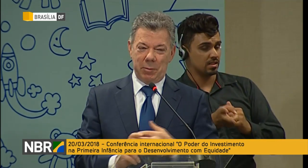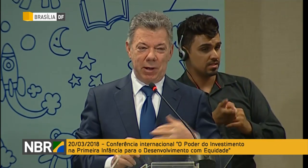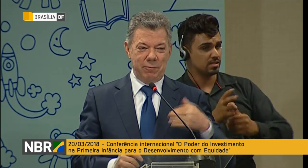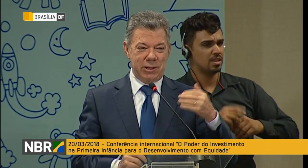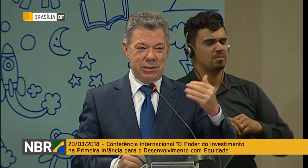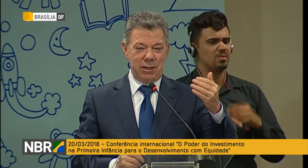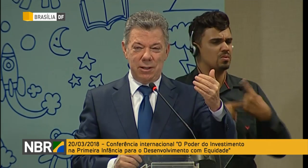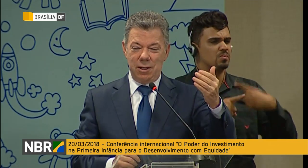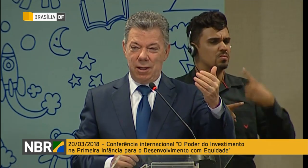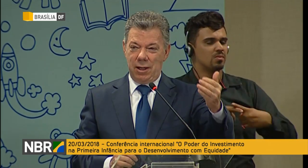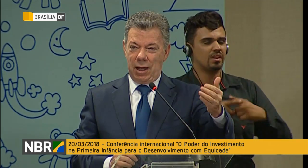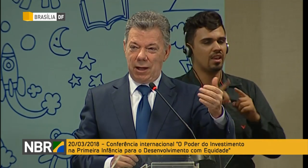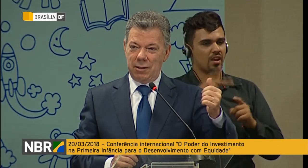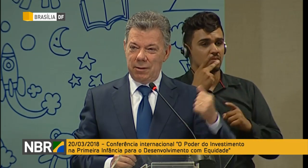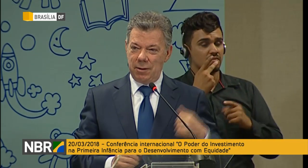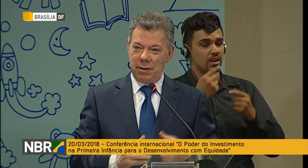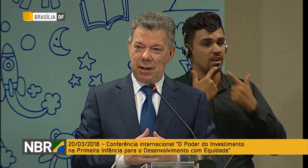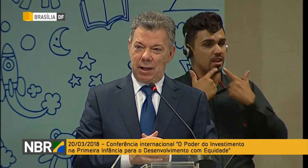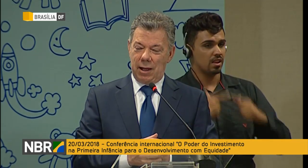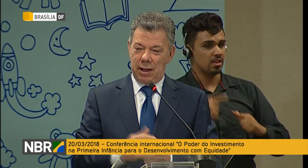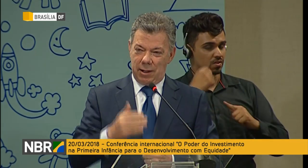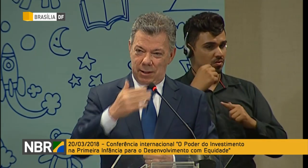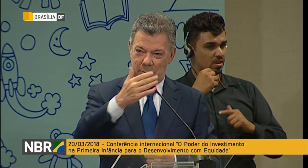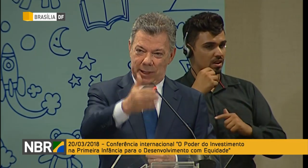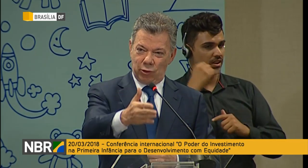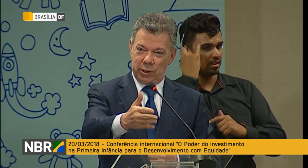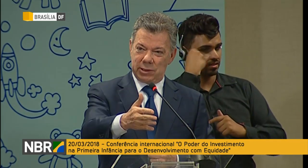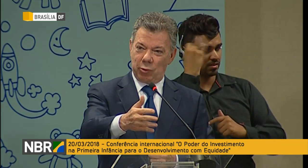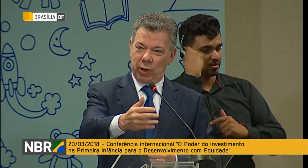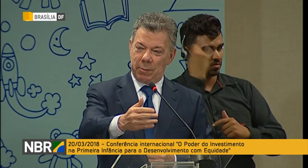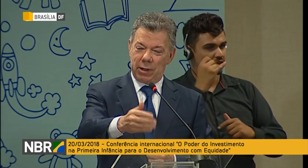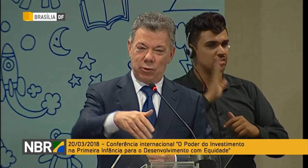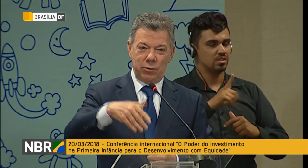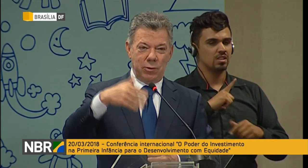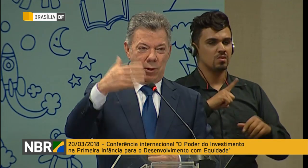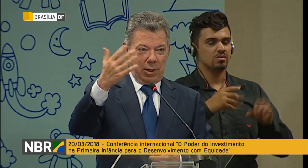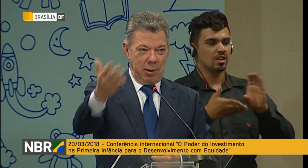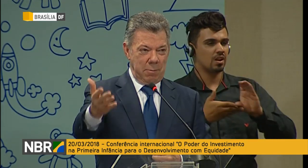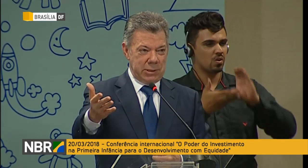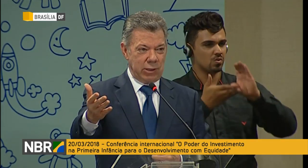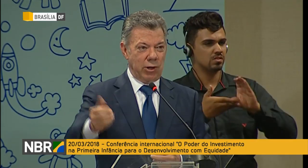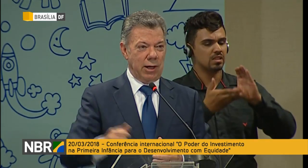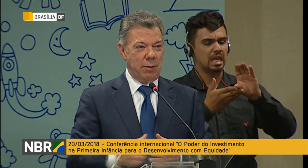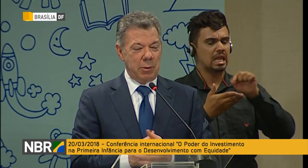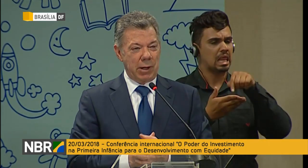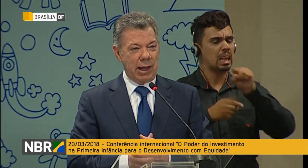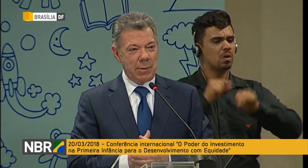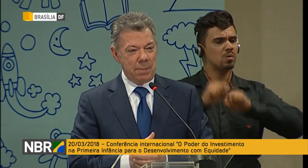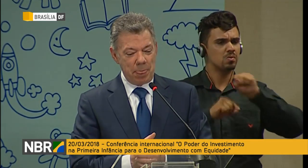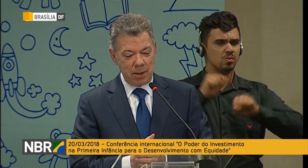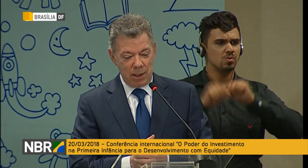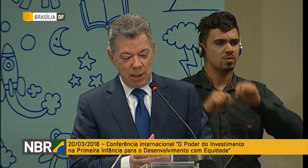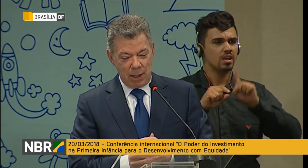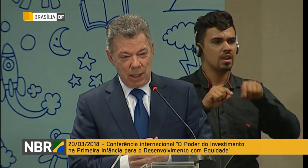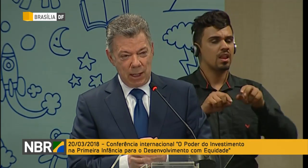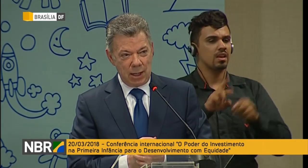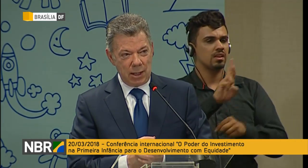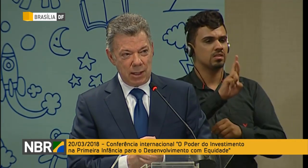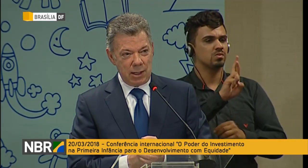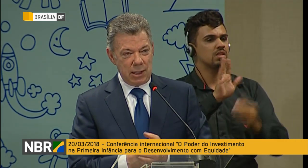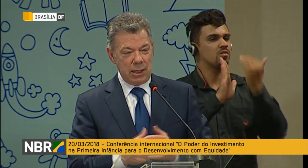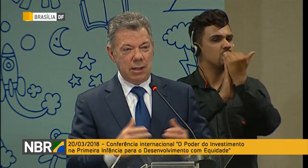Porque nós temos a alta conselheira da primeira infância encarregada ou responsável desse programa, e